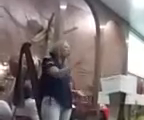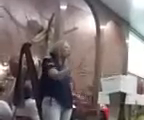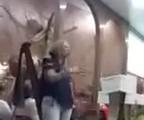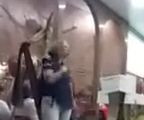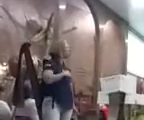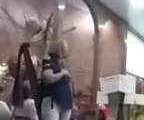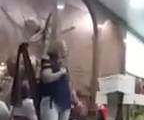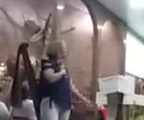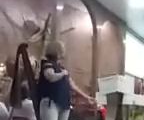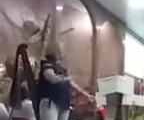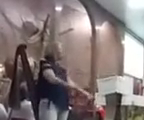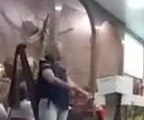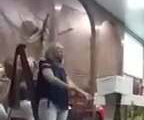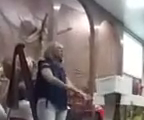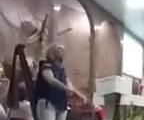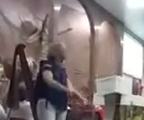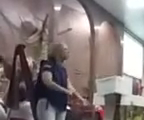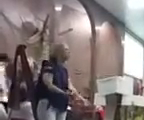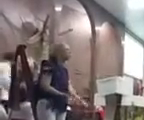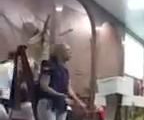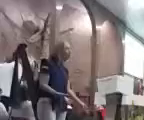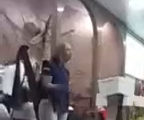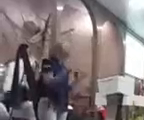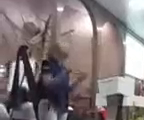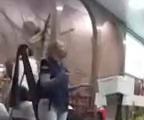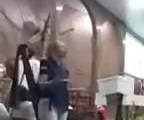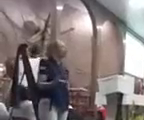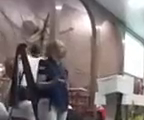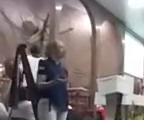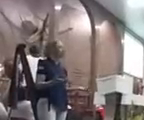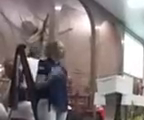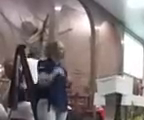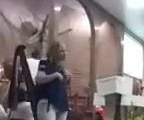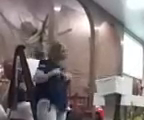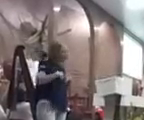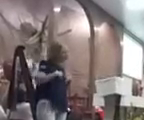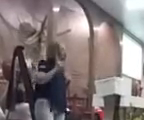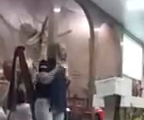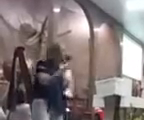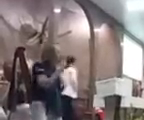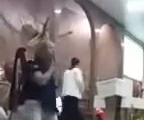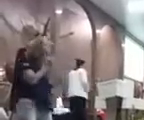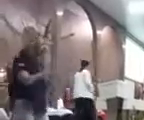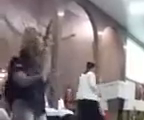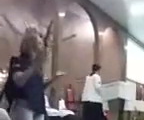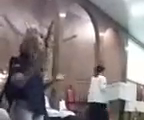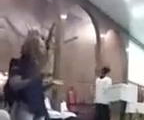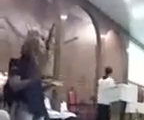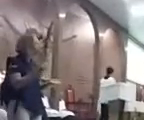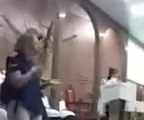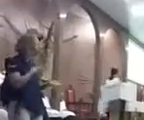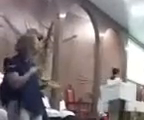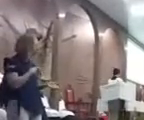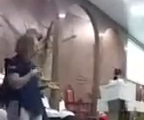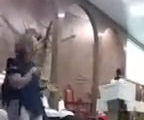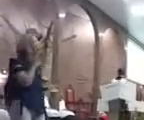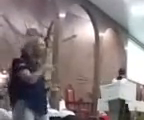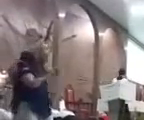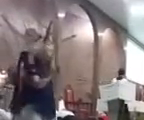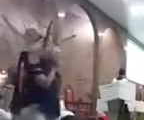liberta o teu coração, não fique guardando mágoas, não. Seu marido pecou hoje, tu deve perdoar ele 100